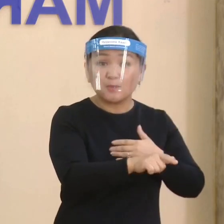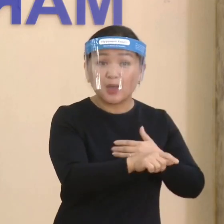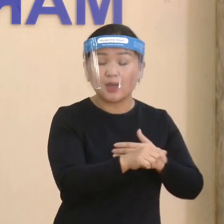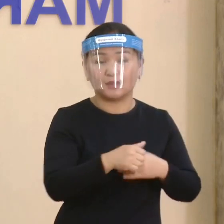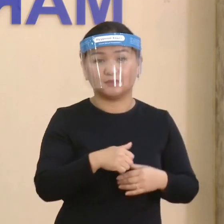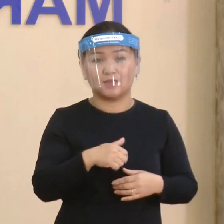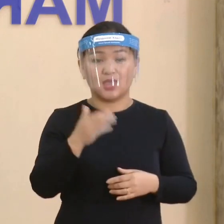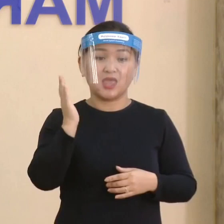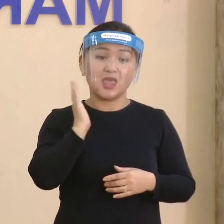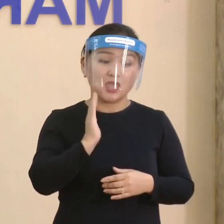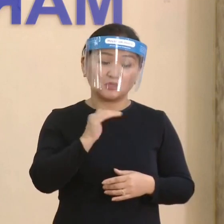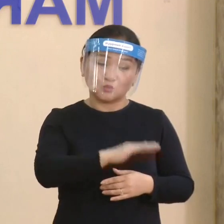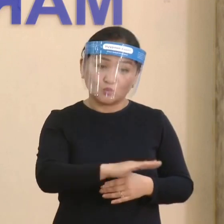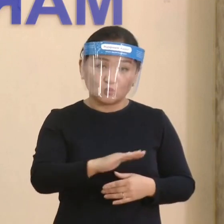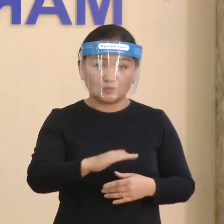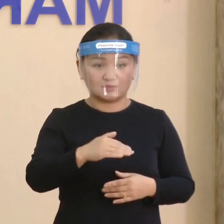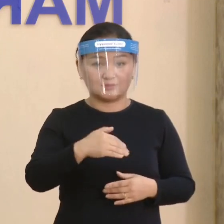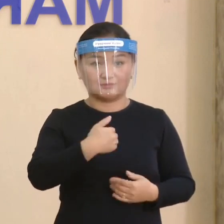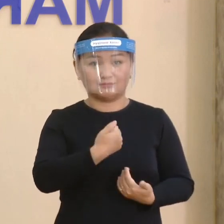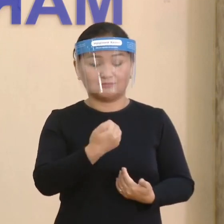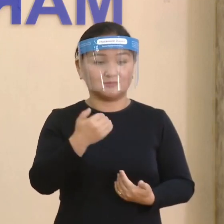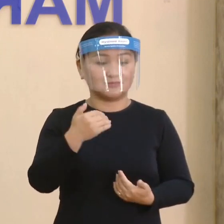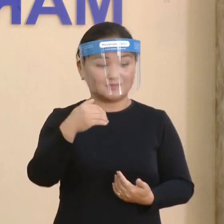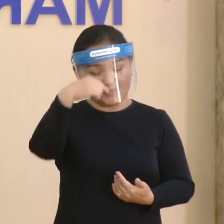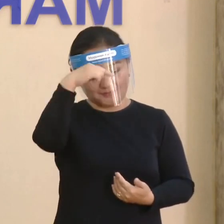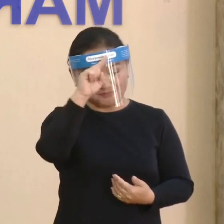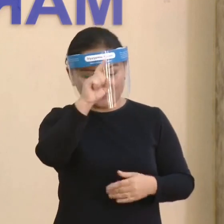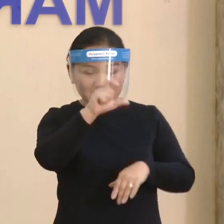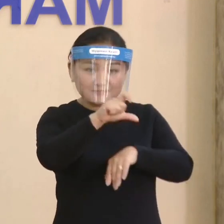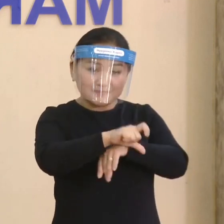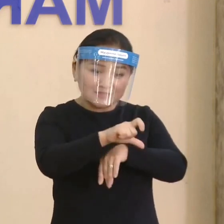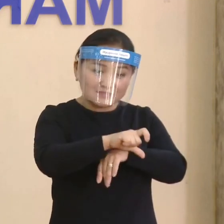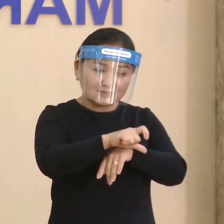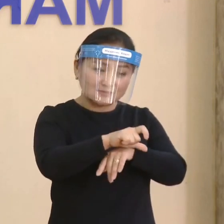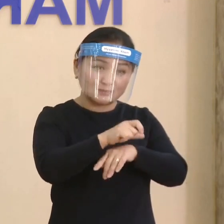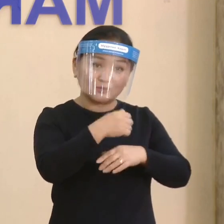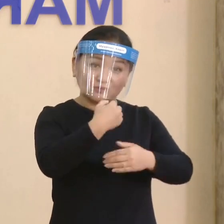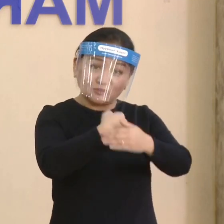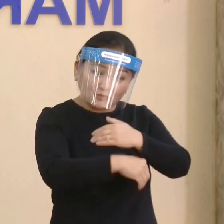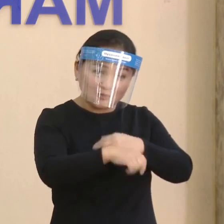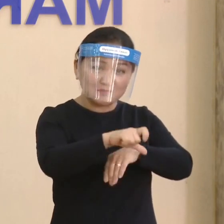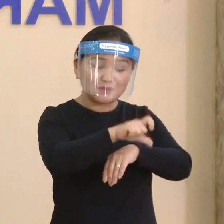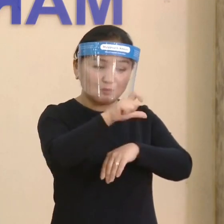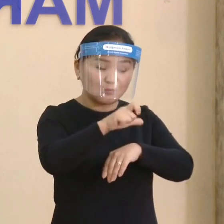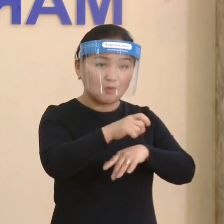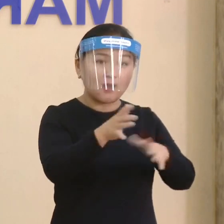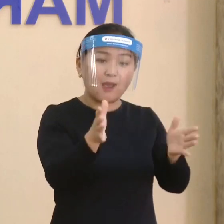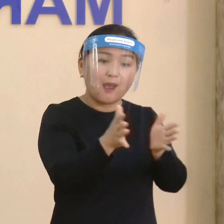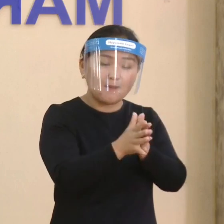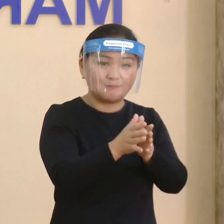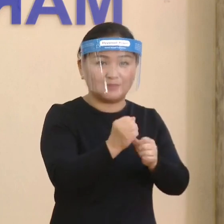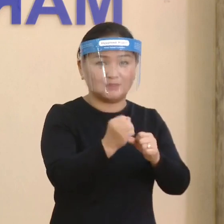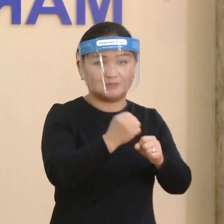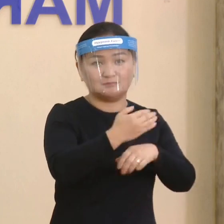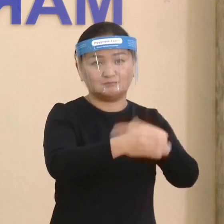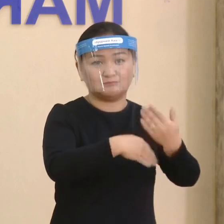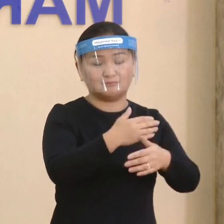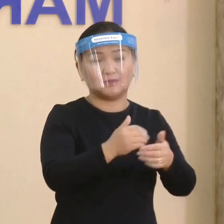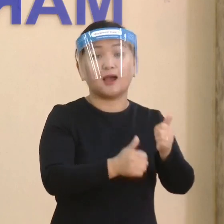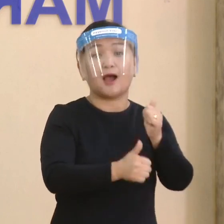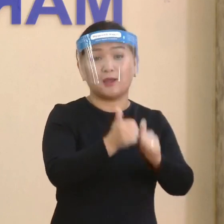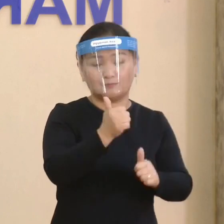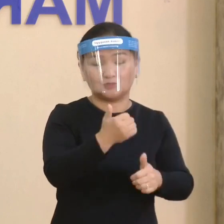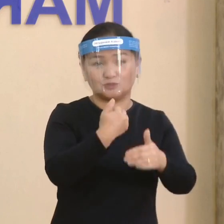төрсэн их хүүхдийн эрүүл мэндийн үндэсний төвийн их орох эмэгтэйчүүдийн эмч, нарийн эмч нар очоод халдвартын эмч нартай хамтаад төрөлтийг